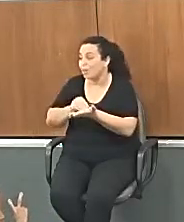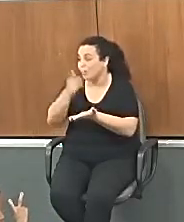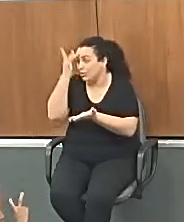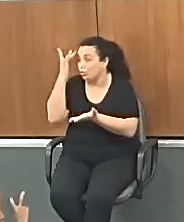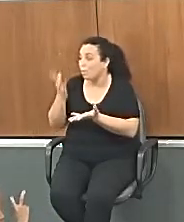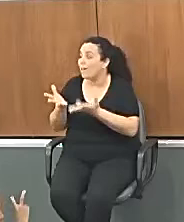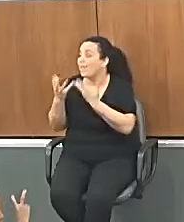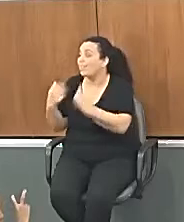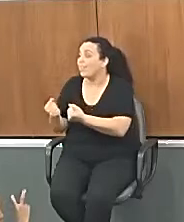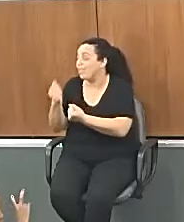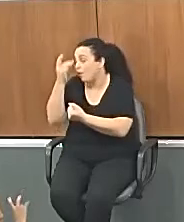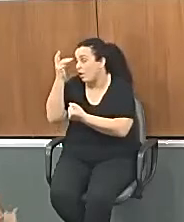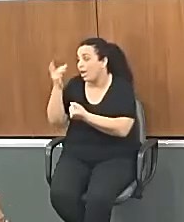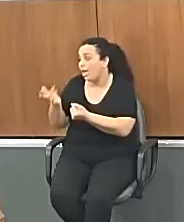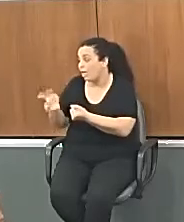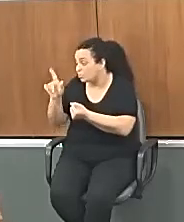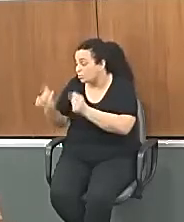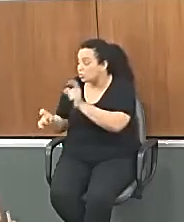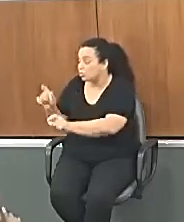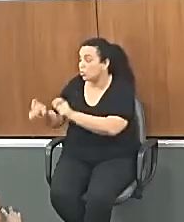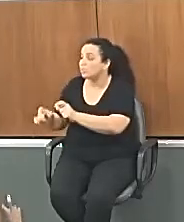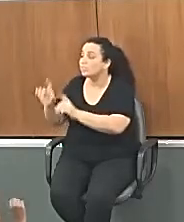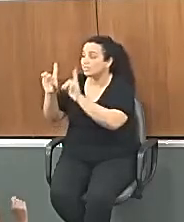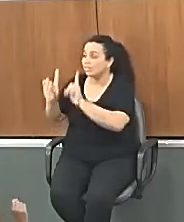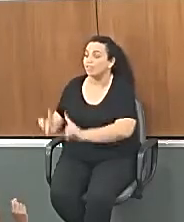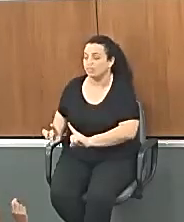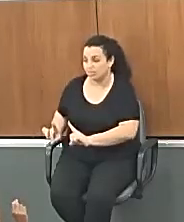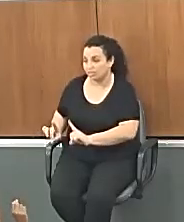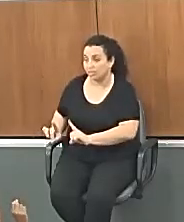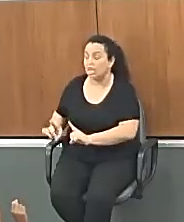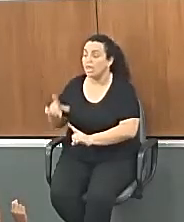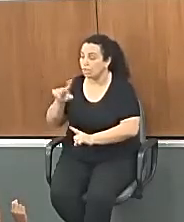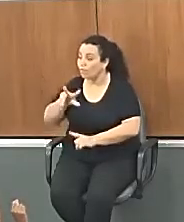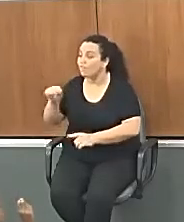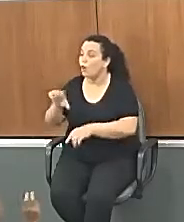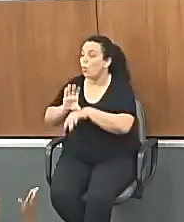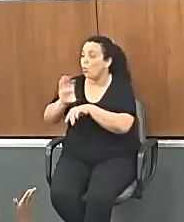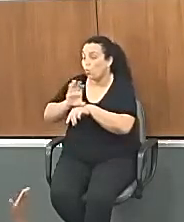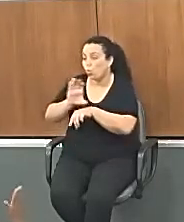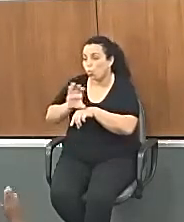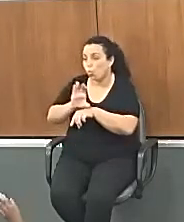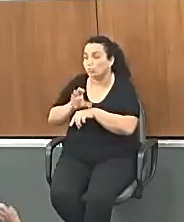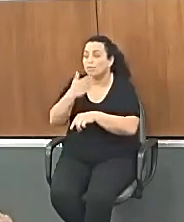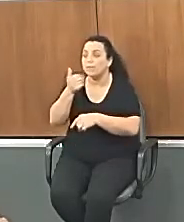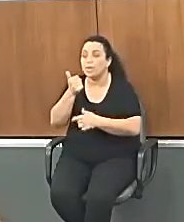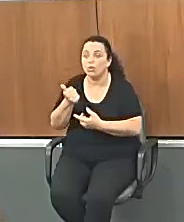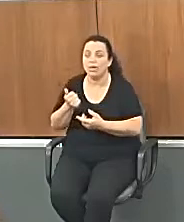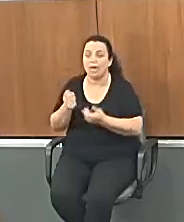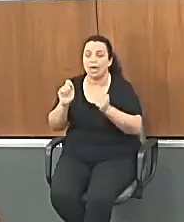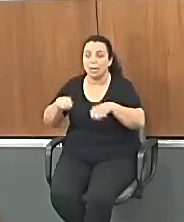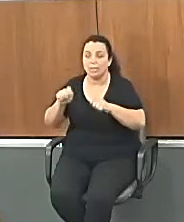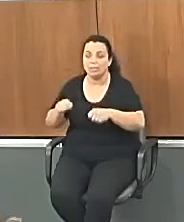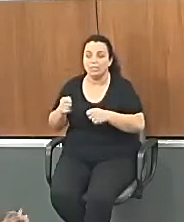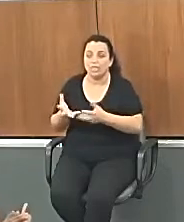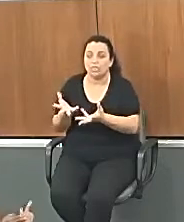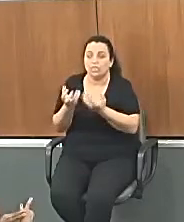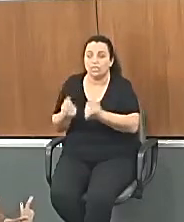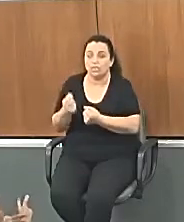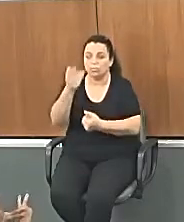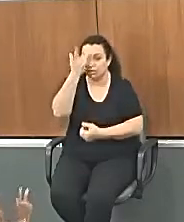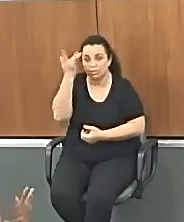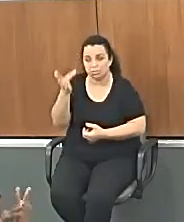então nós estamos elaborando um curso para é é pra melhorar a capacidade de atendimento dessas pessoas